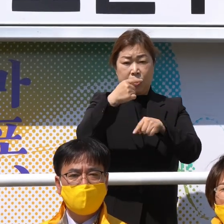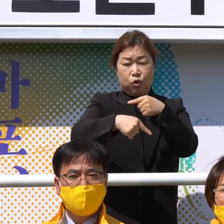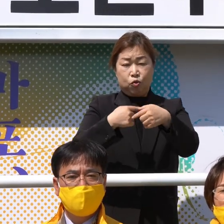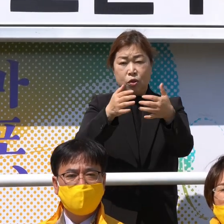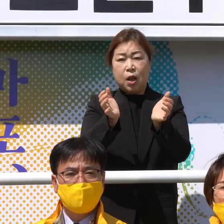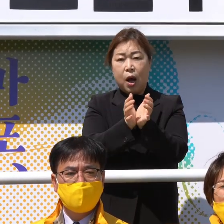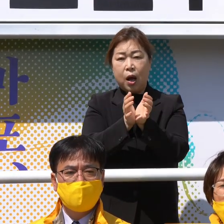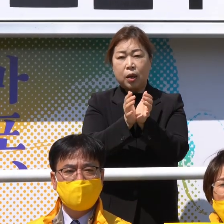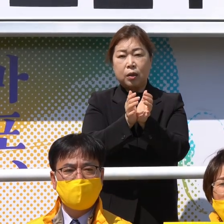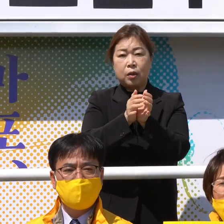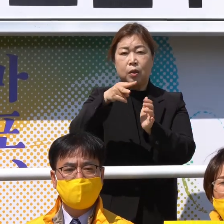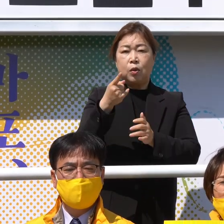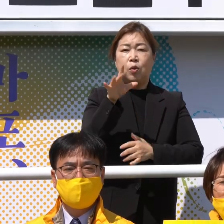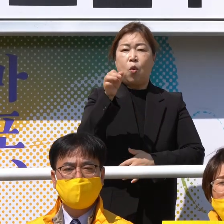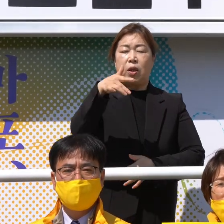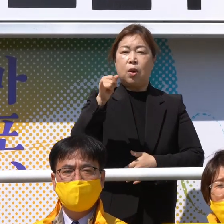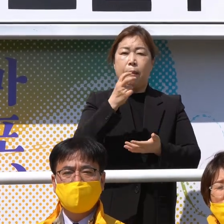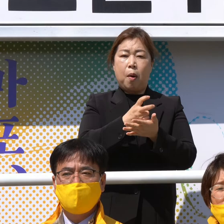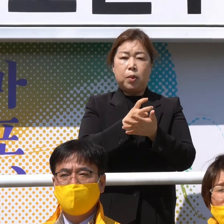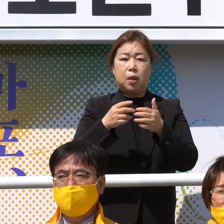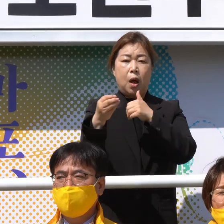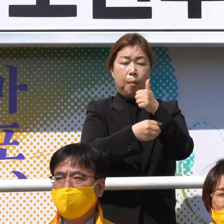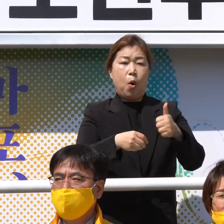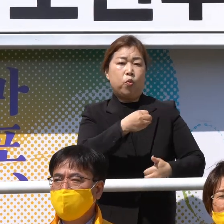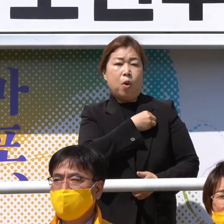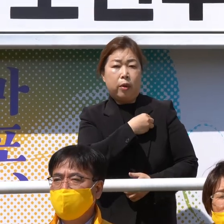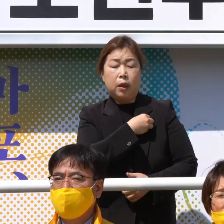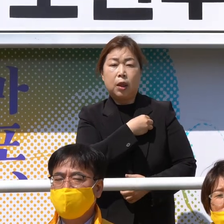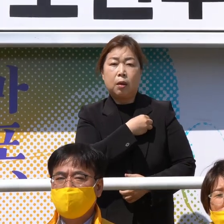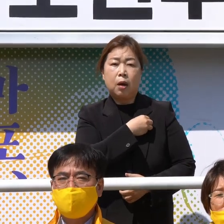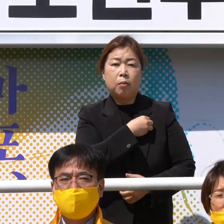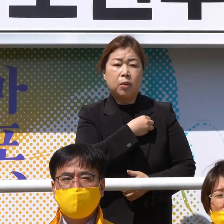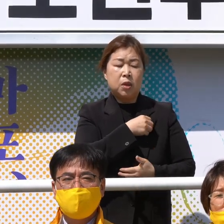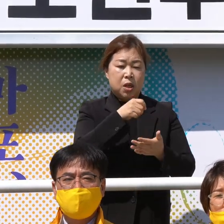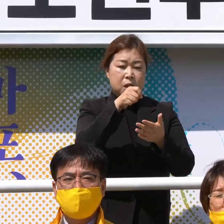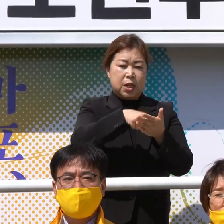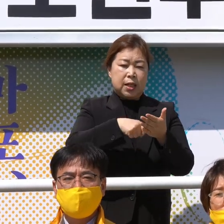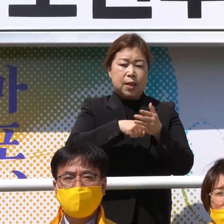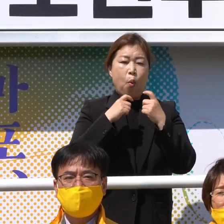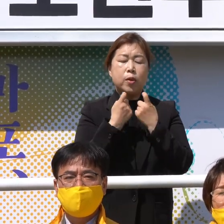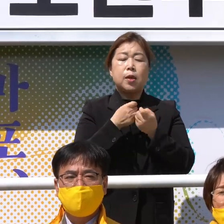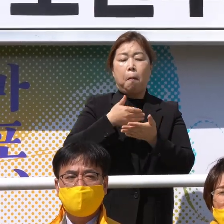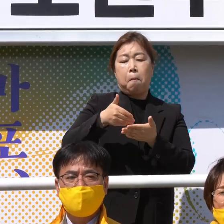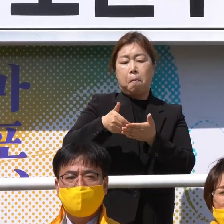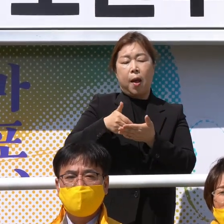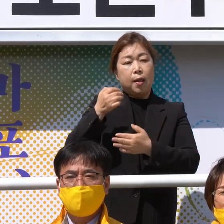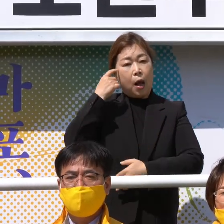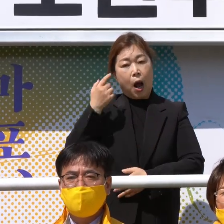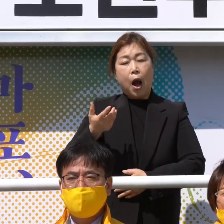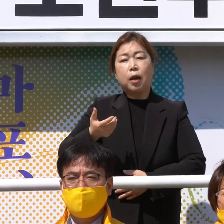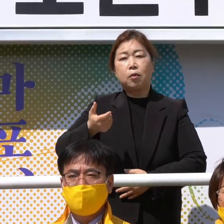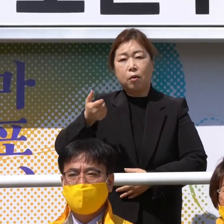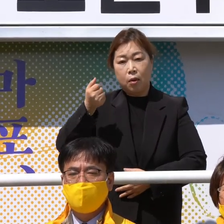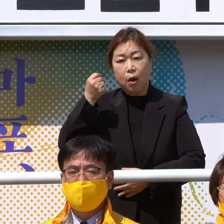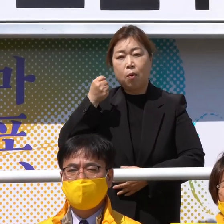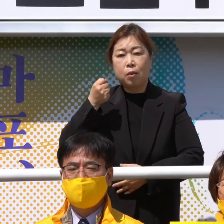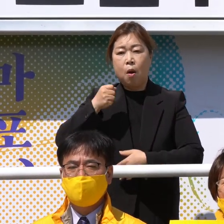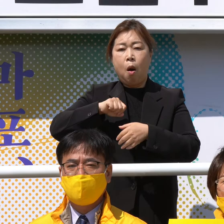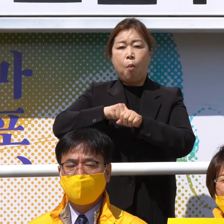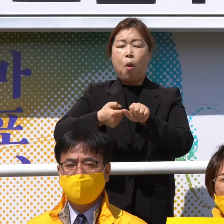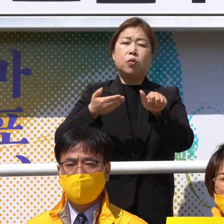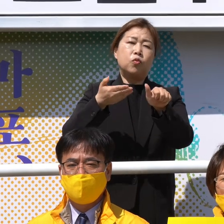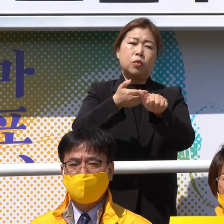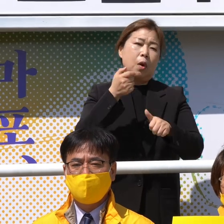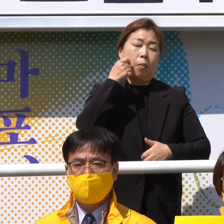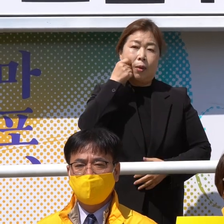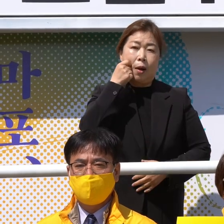더불어민주당 송기현 법제사법위원회 의원은 일기장이 혼자 그림 그린다고 생각하는 것까지 처벌할 수